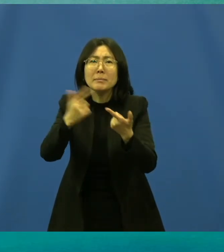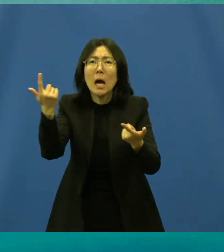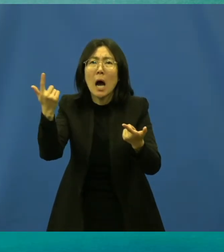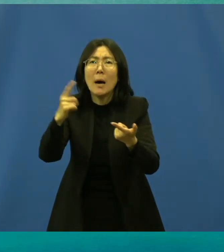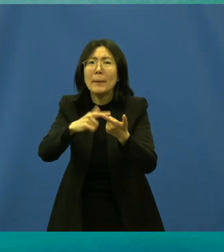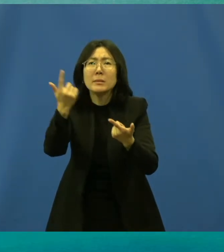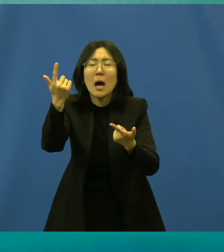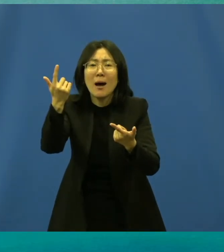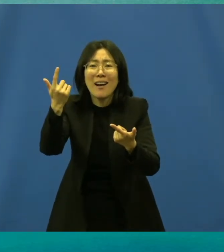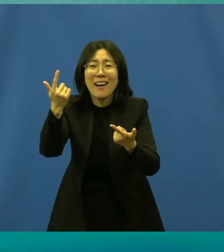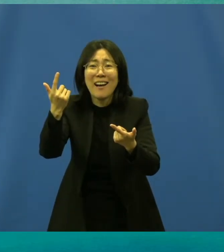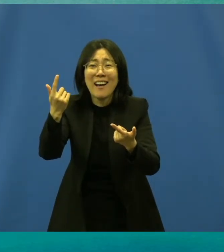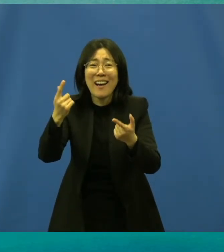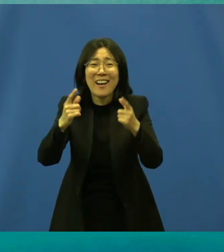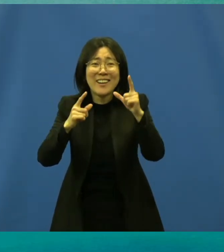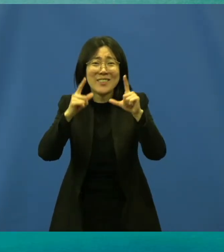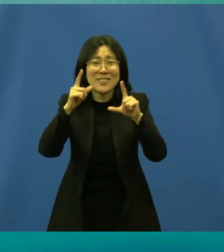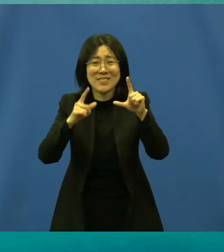편견,